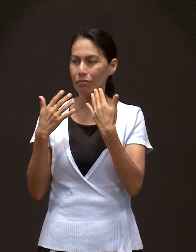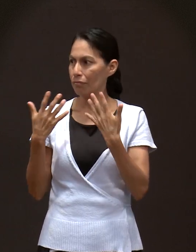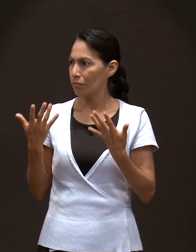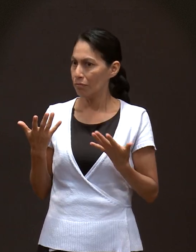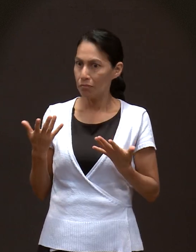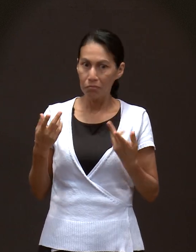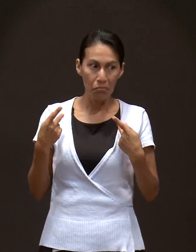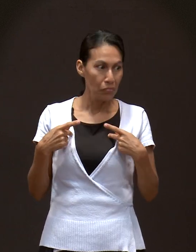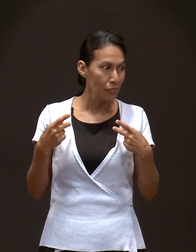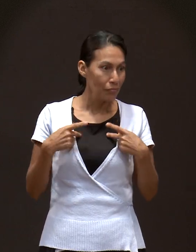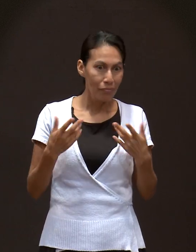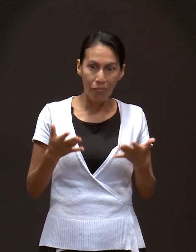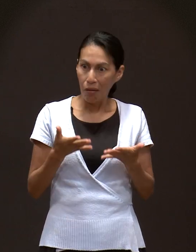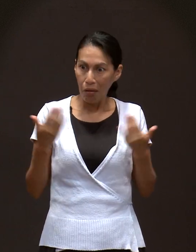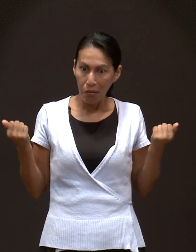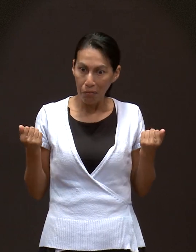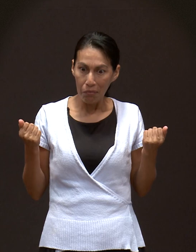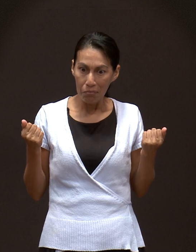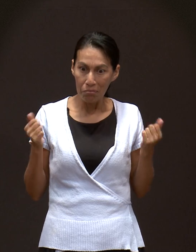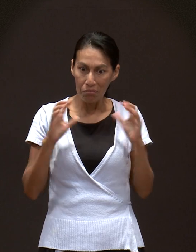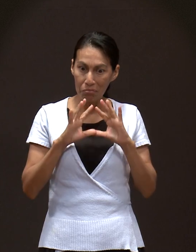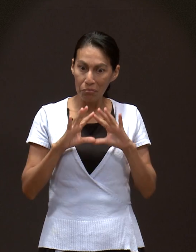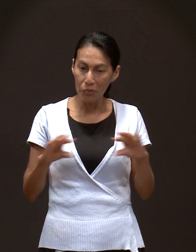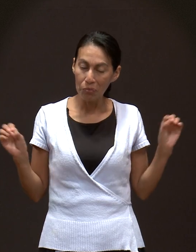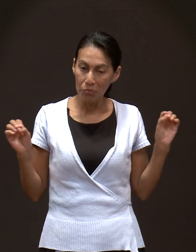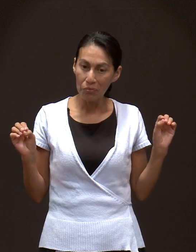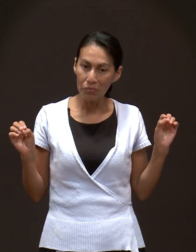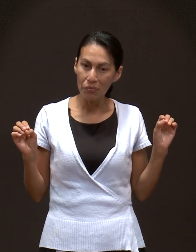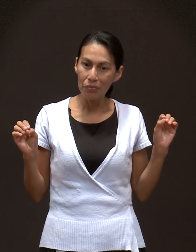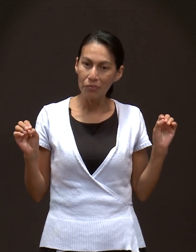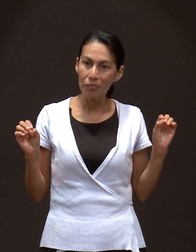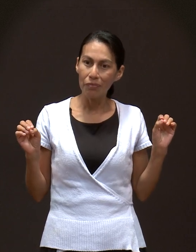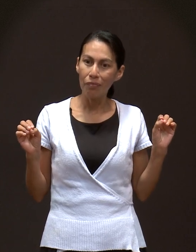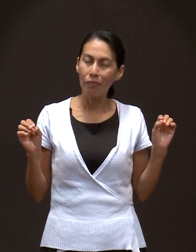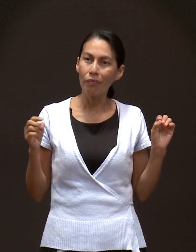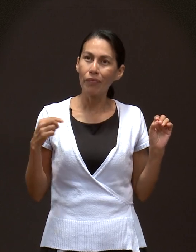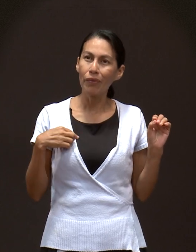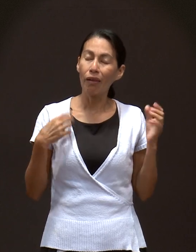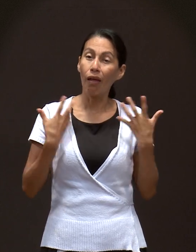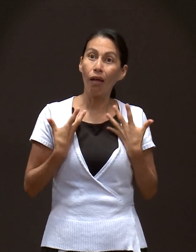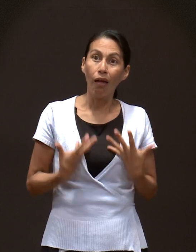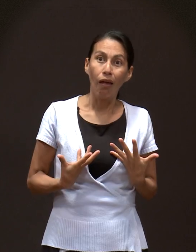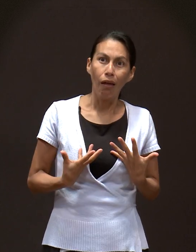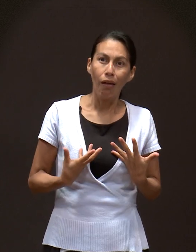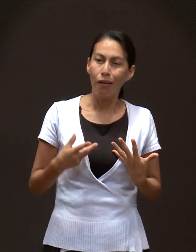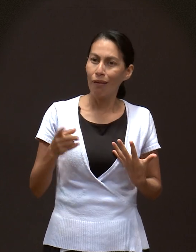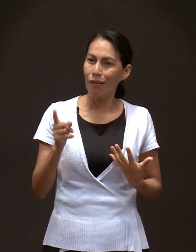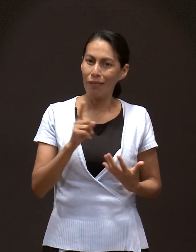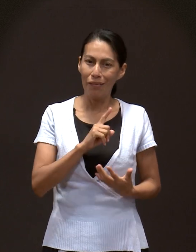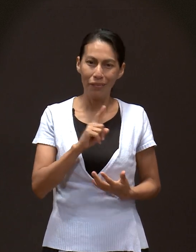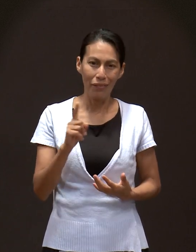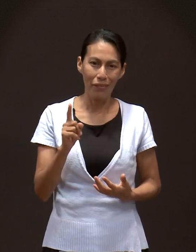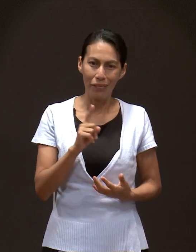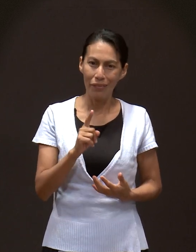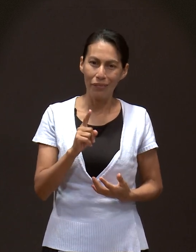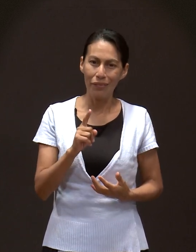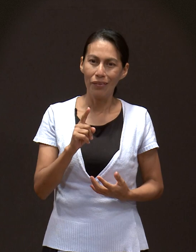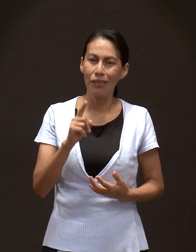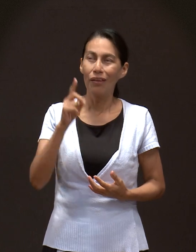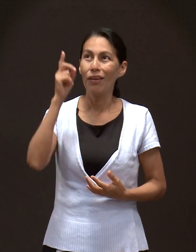le voy a sonreír de nuevo. Y esa persona ya no estaba, pastor. Y lo primero que yo dije fue, no me voy a espantar